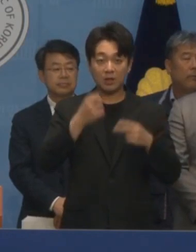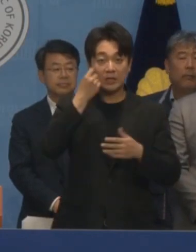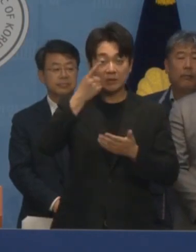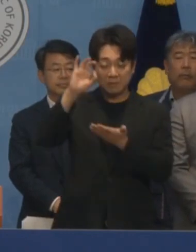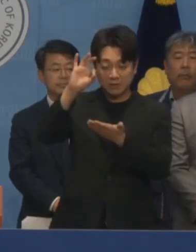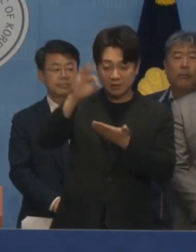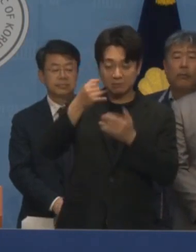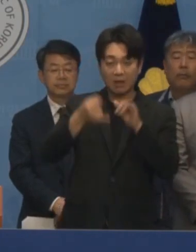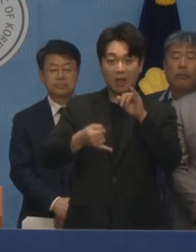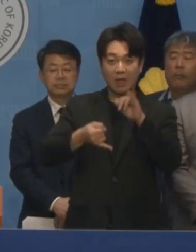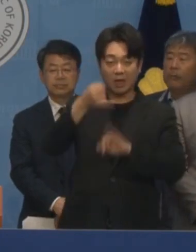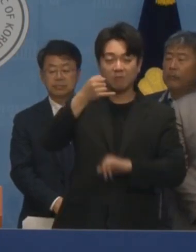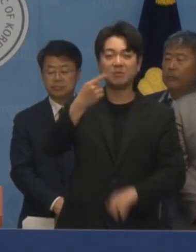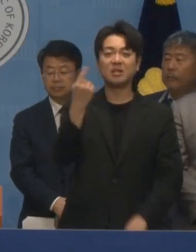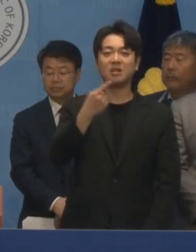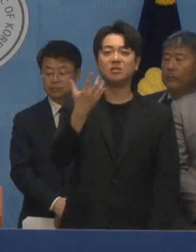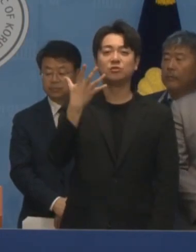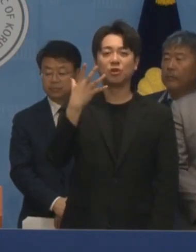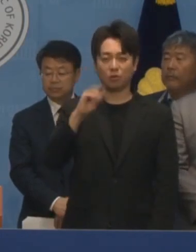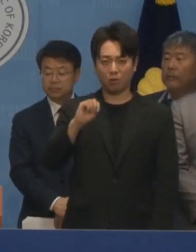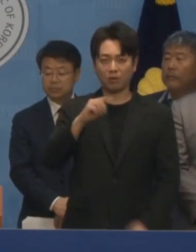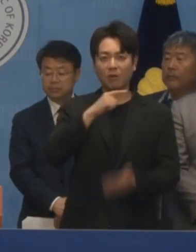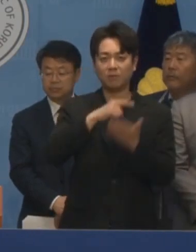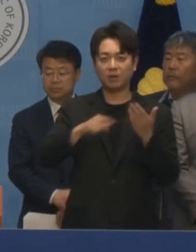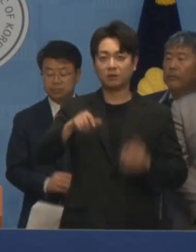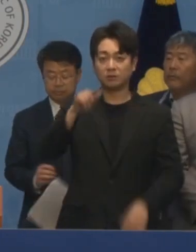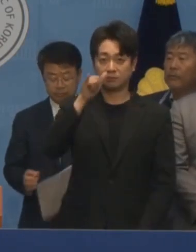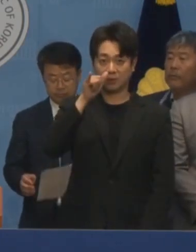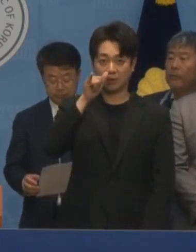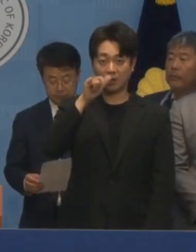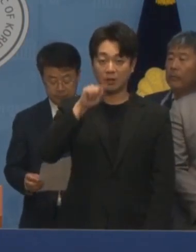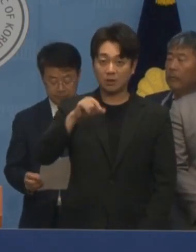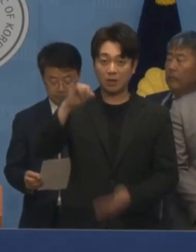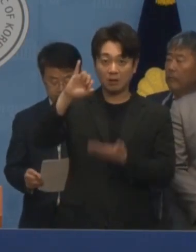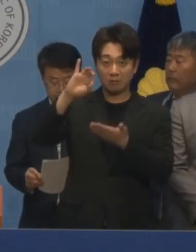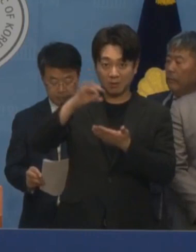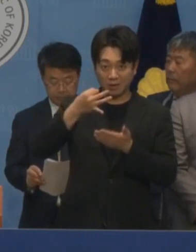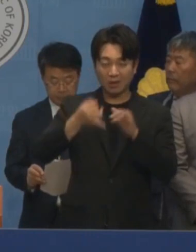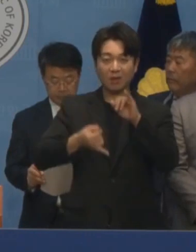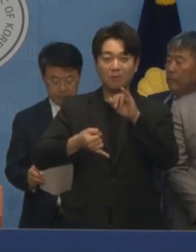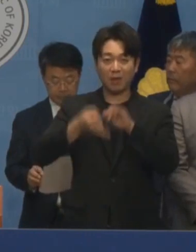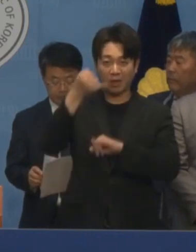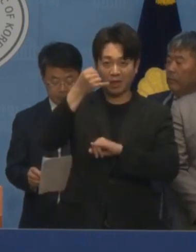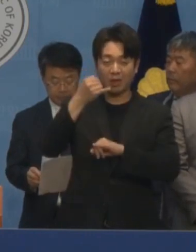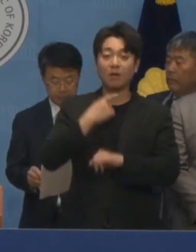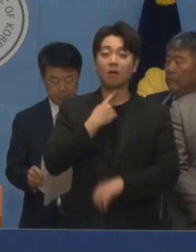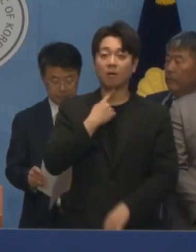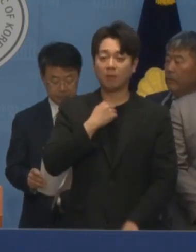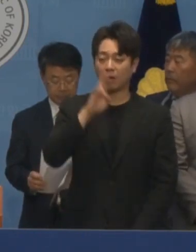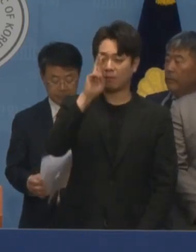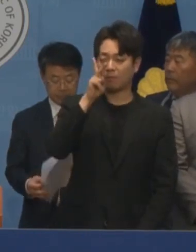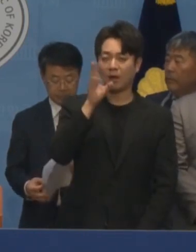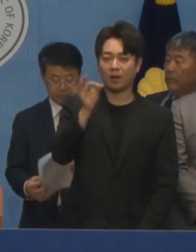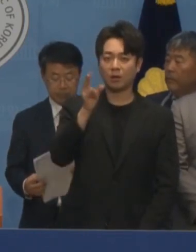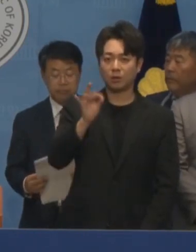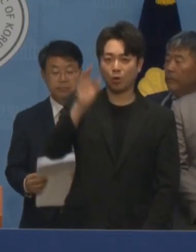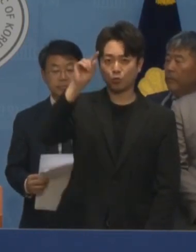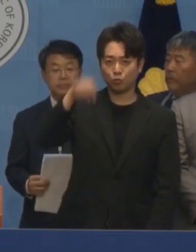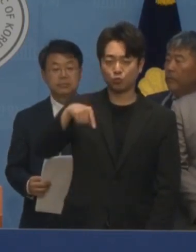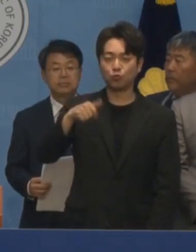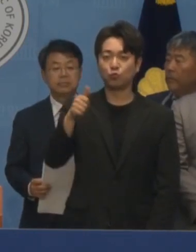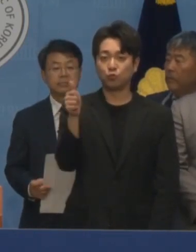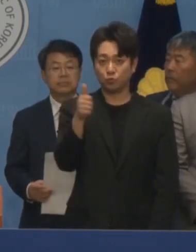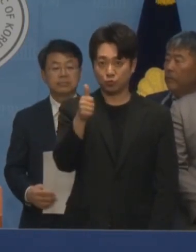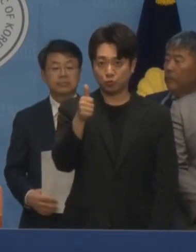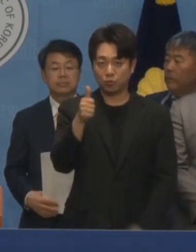체불액은 무려 1천억에 달한다고 합니다. 이런 임금 체불을 한 불법 박영우 회장